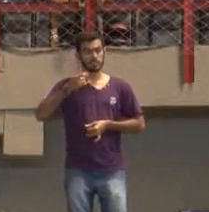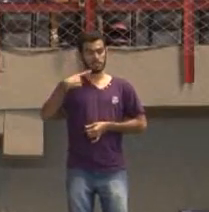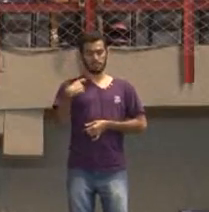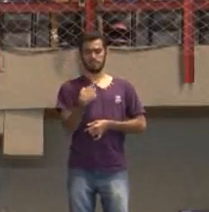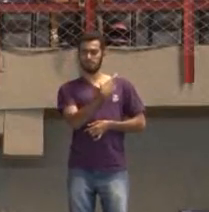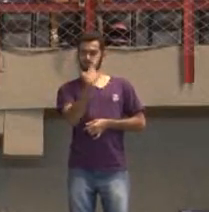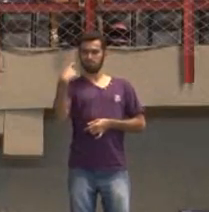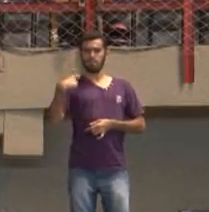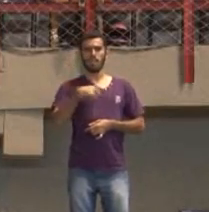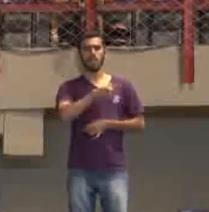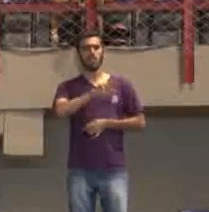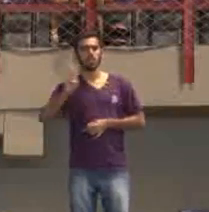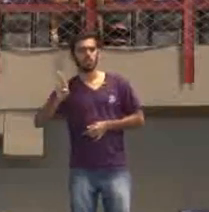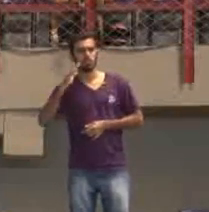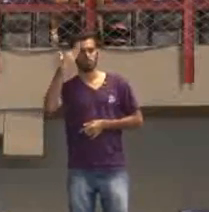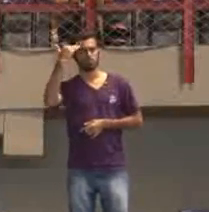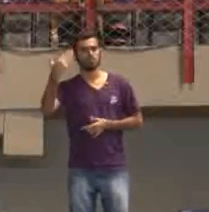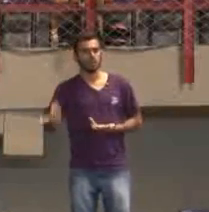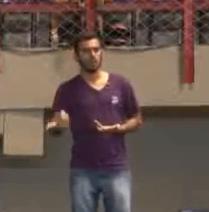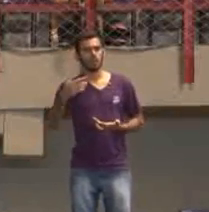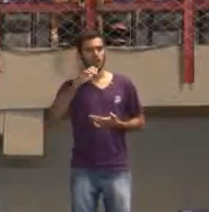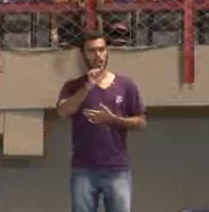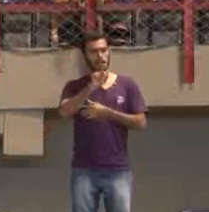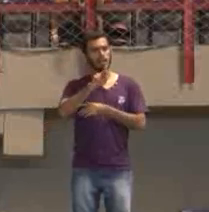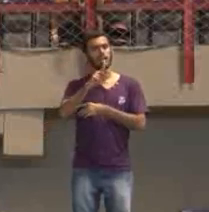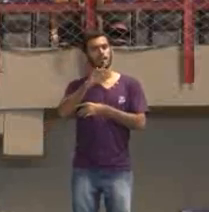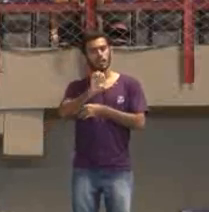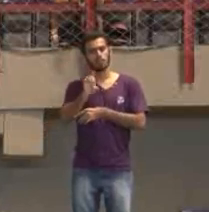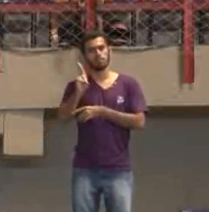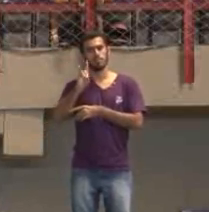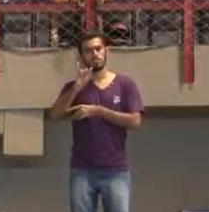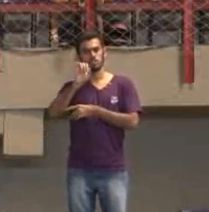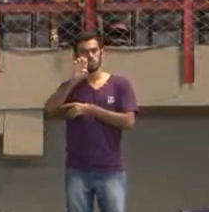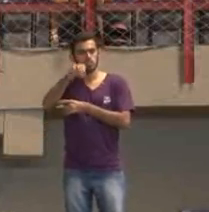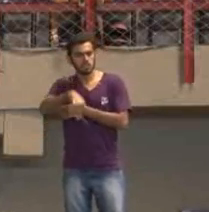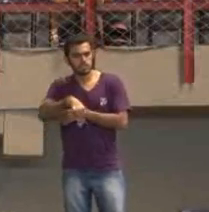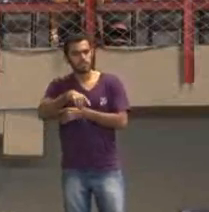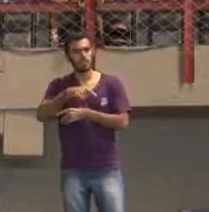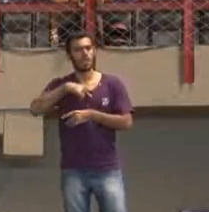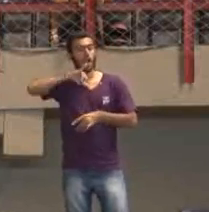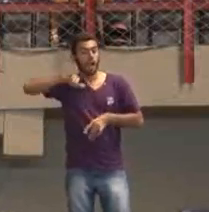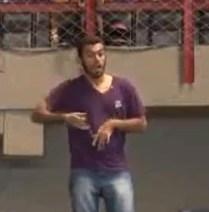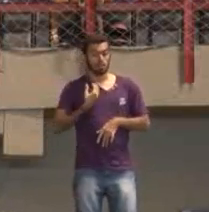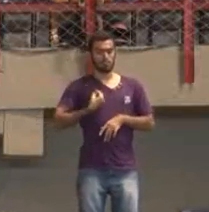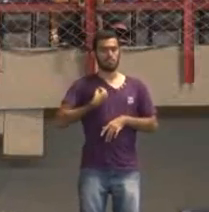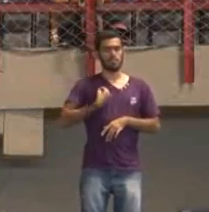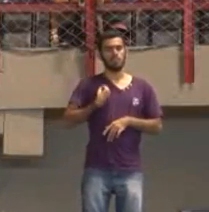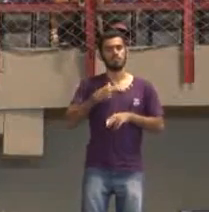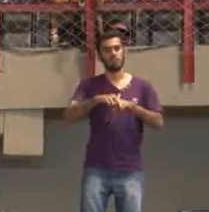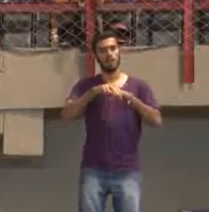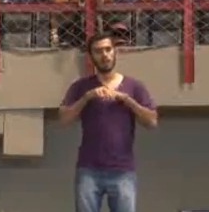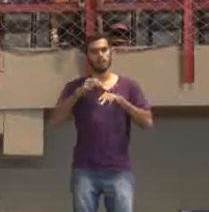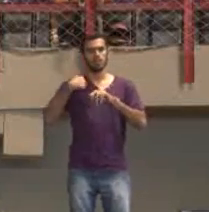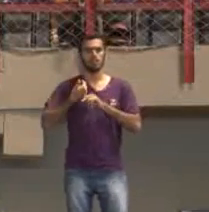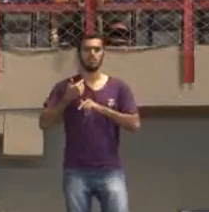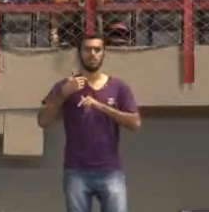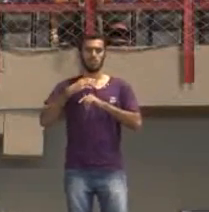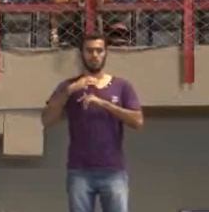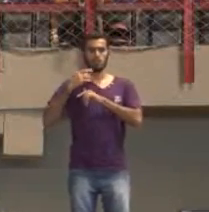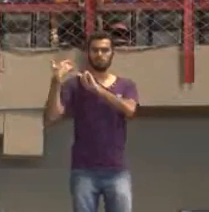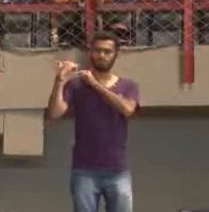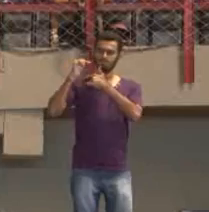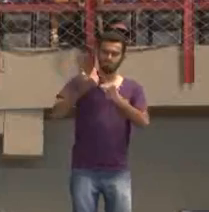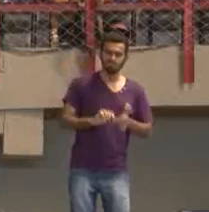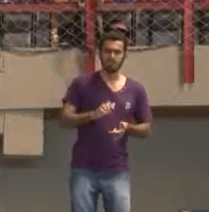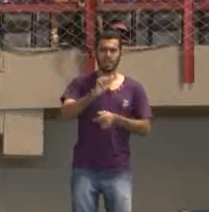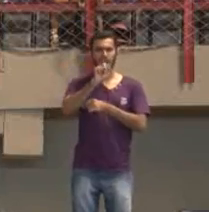Ok? Carpe Diem, que é aproveitar a vida. Então, no classicismo, no arcadismo, tudo tem a ver com